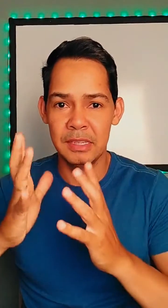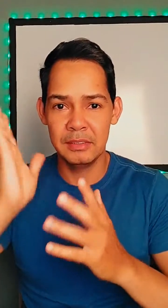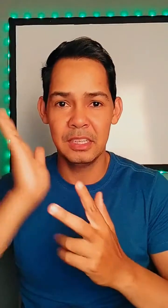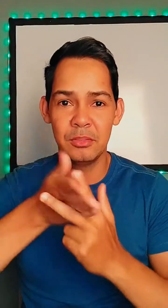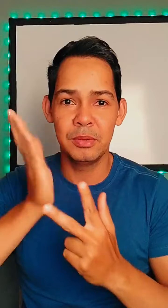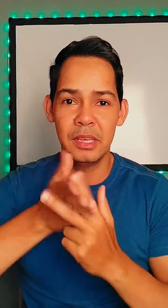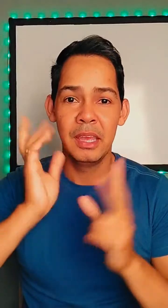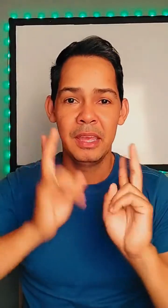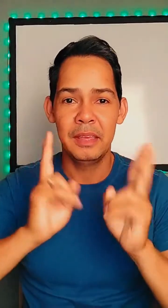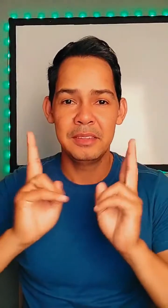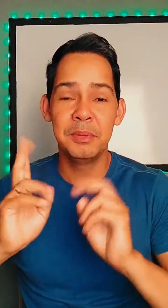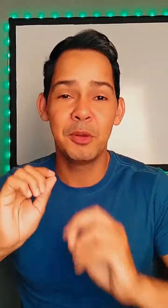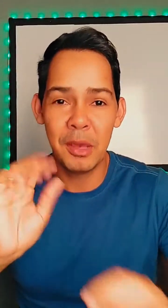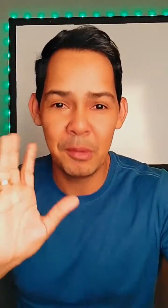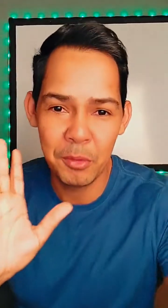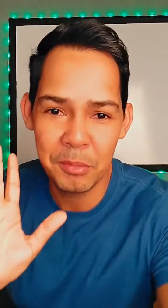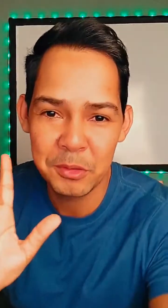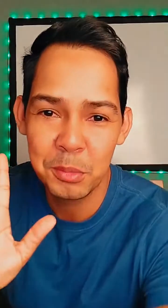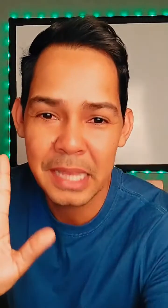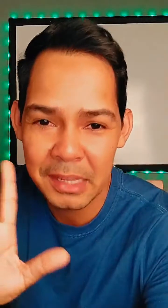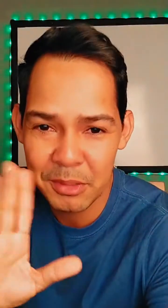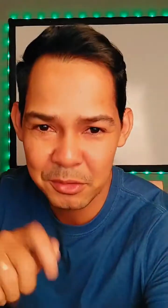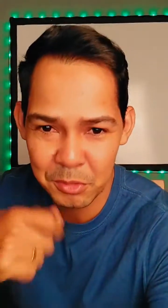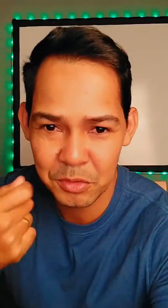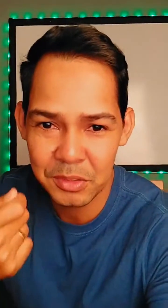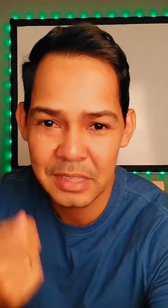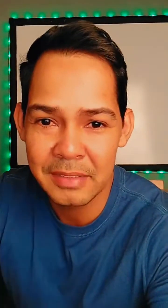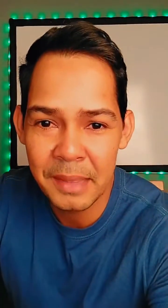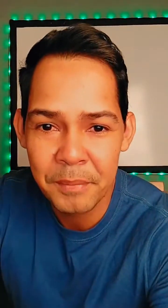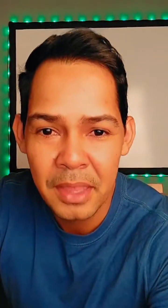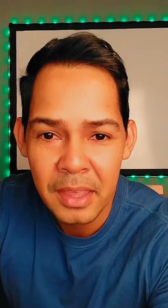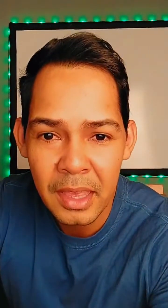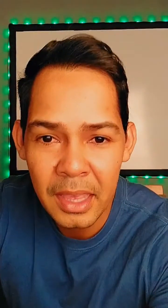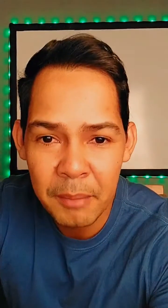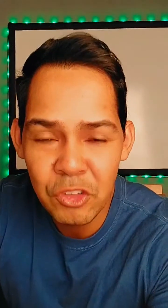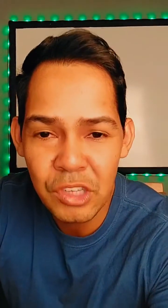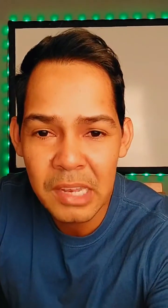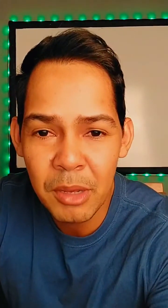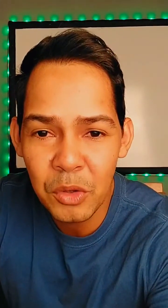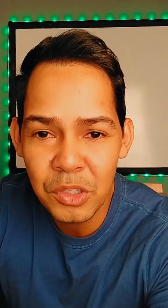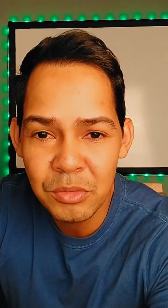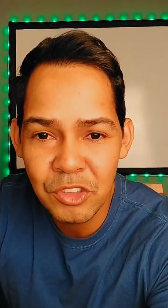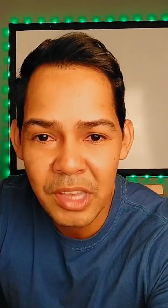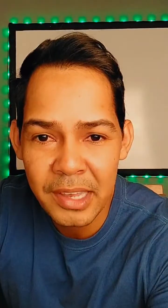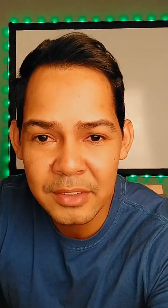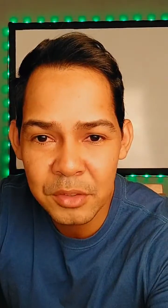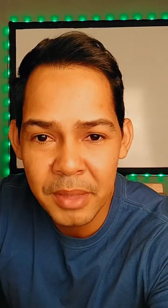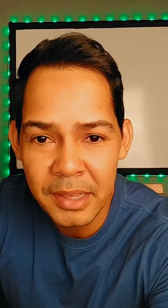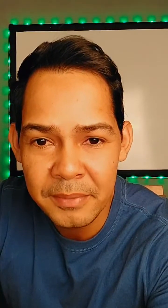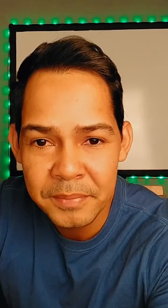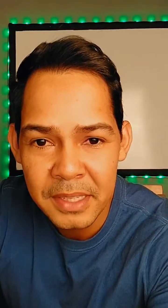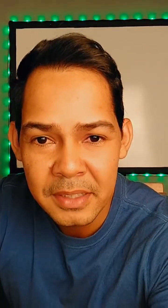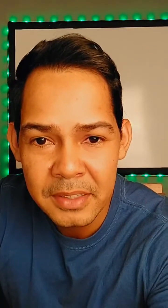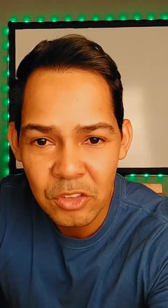esqueço porque esse bimodal é um pouco mais complicado, mas eu vou me esforçar, tá? Michele, boa noite, Michele, tudo bem? Deixa eu ver